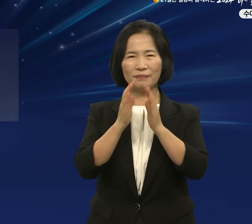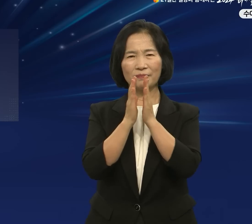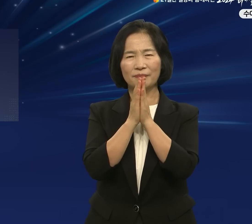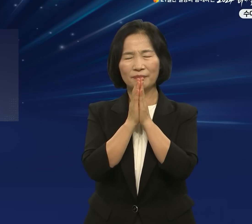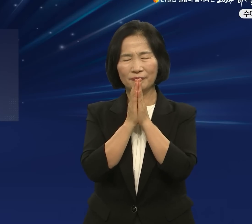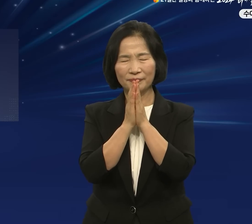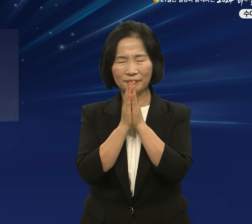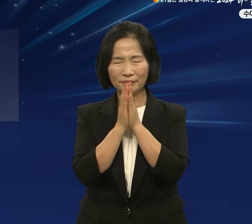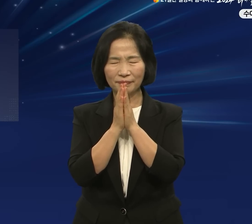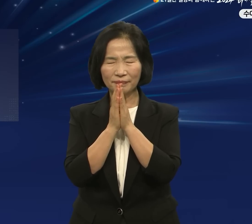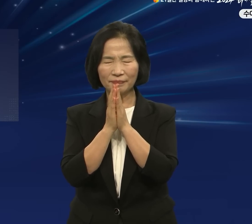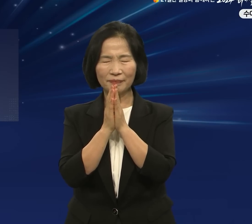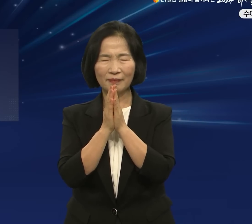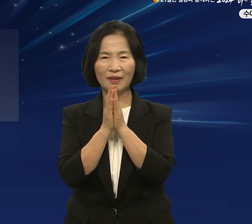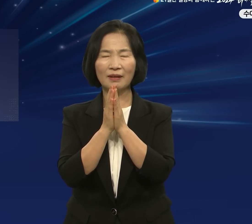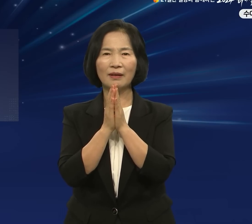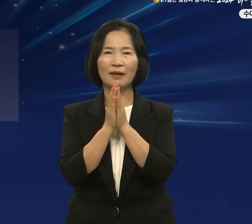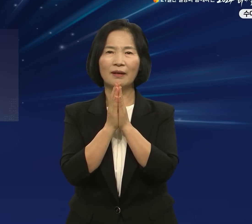기도하겠습니다.